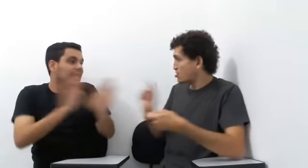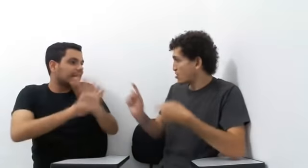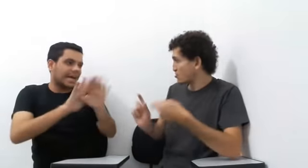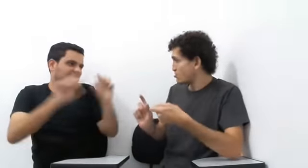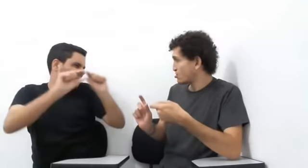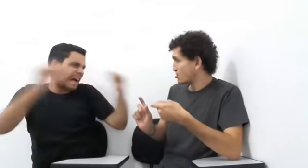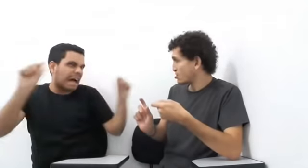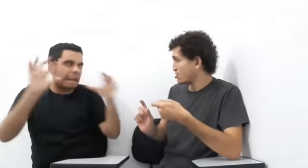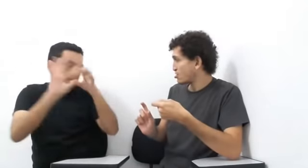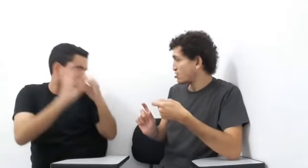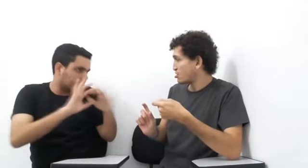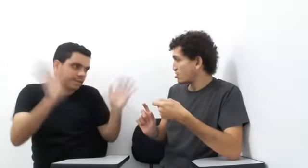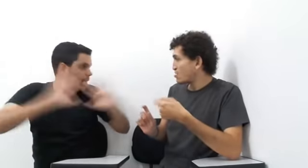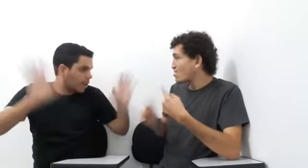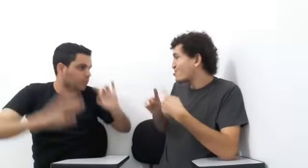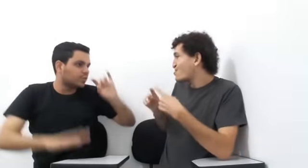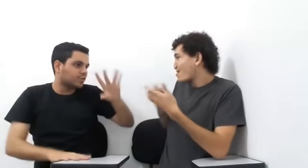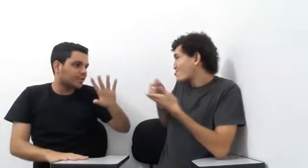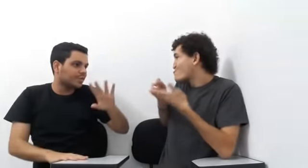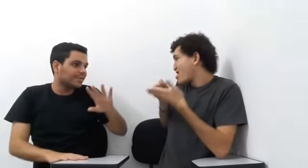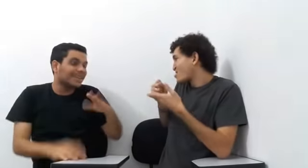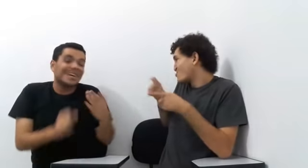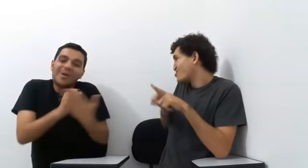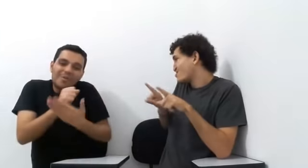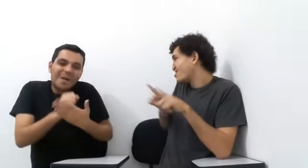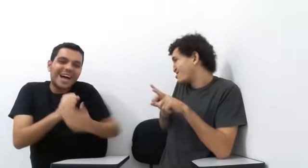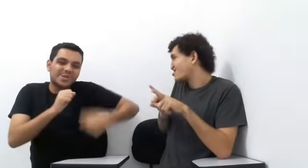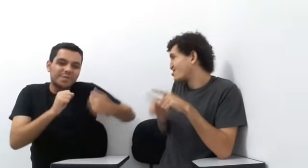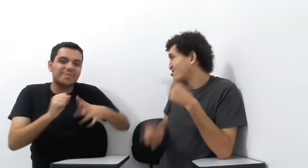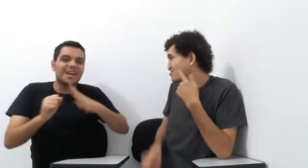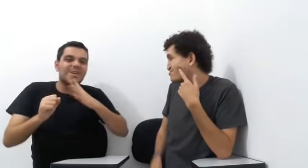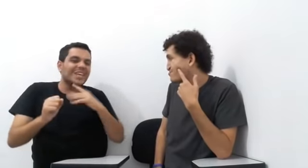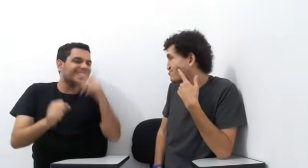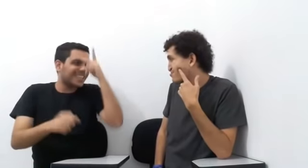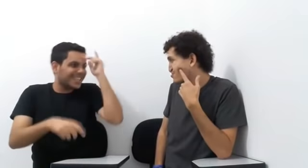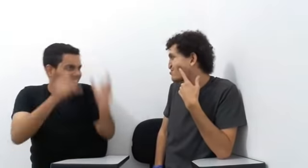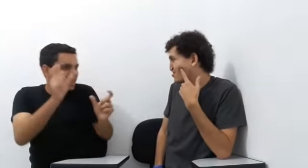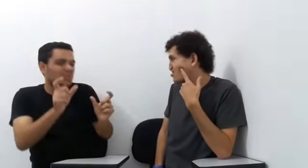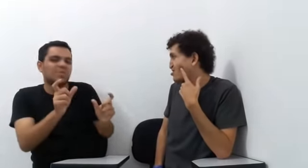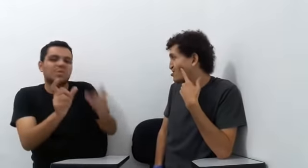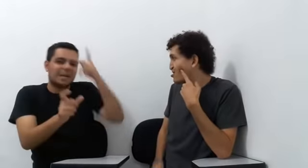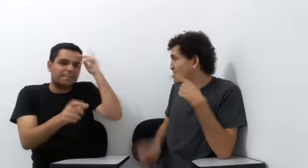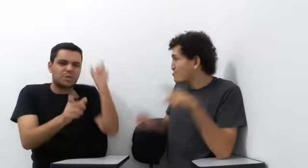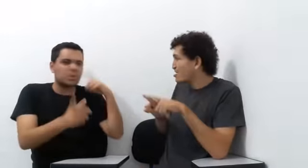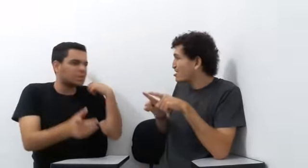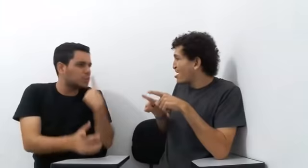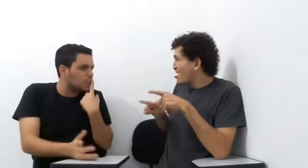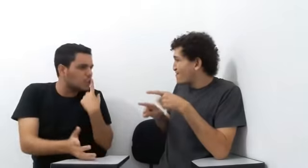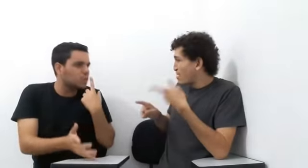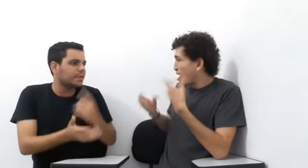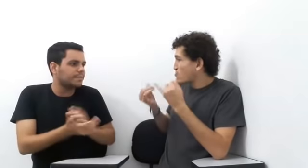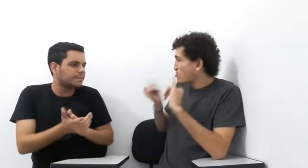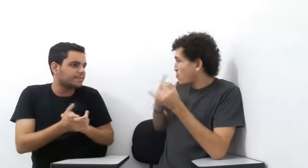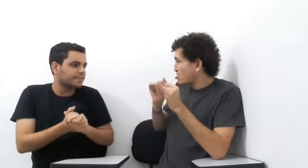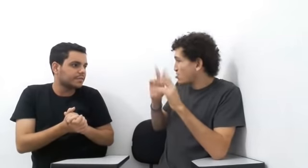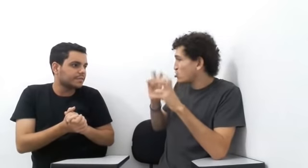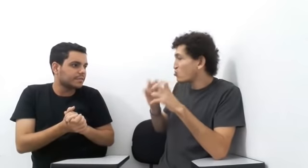nada. Pra acontecer, não. O básico primeiro é conhecer, né? A pessoa surda. Falava informação